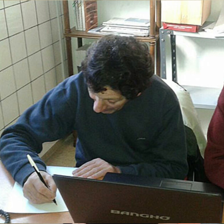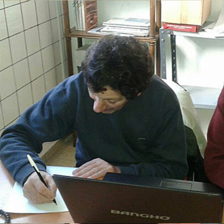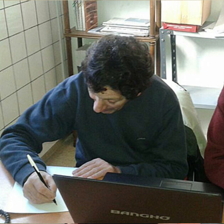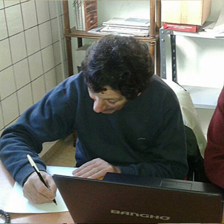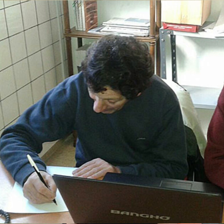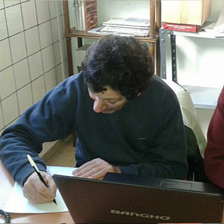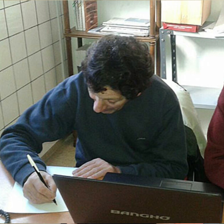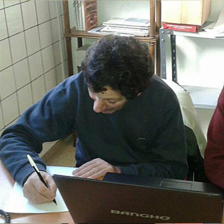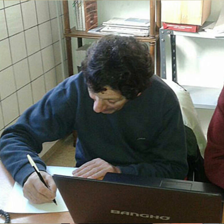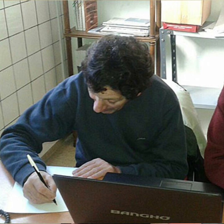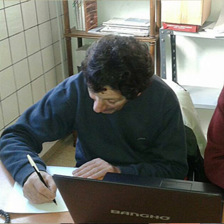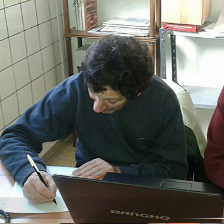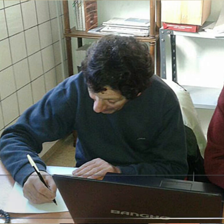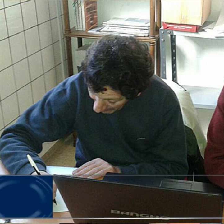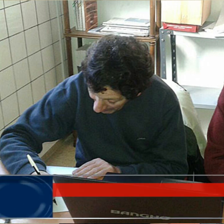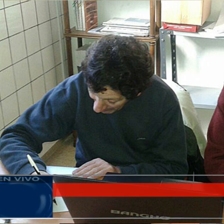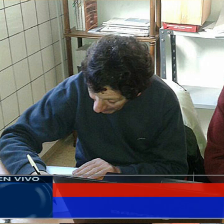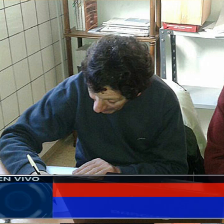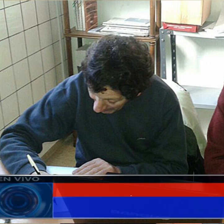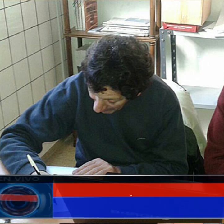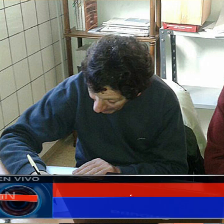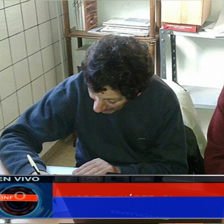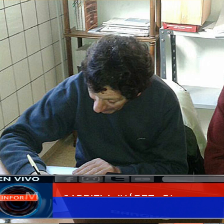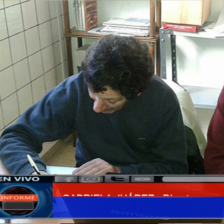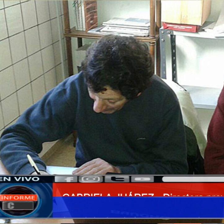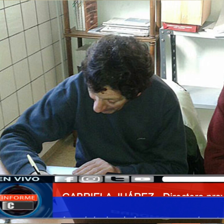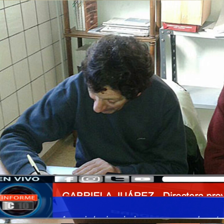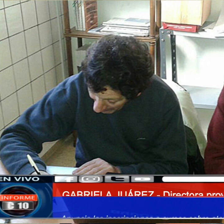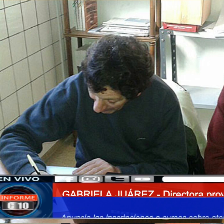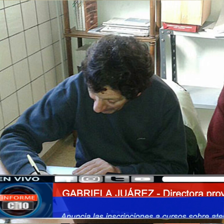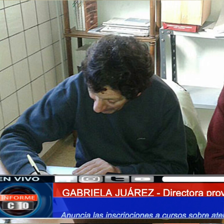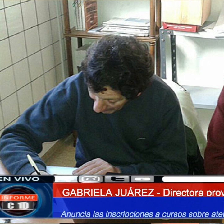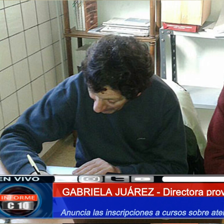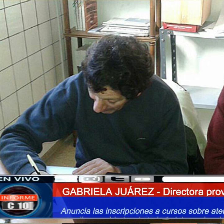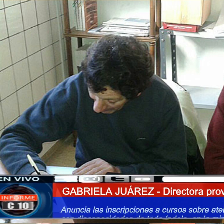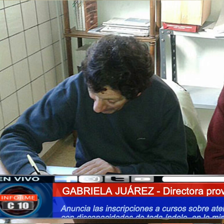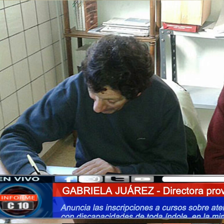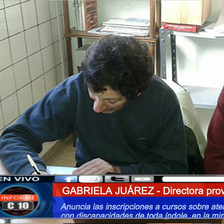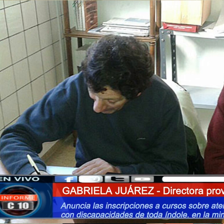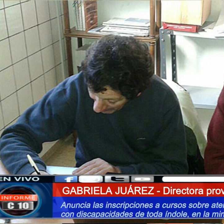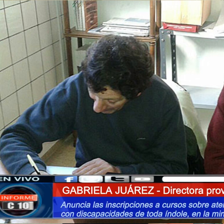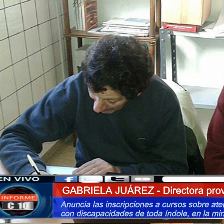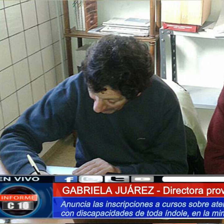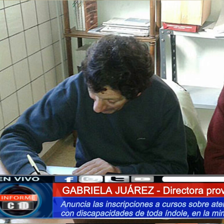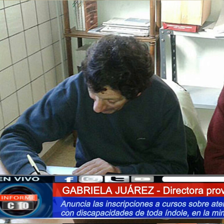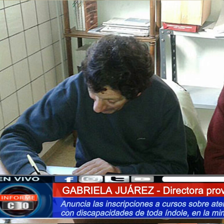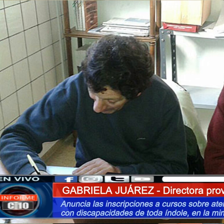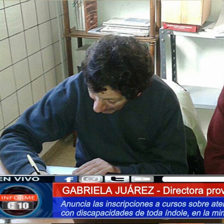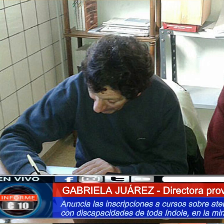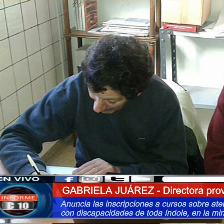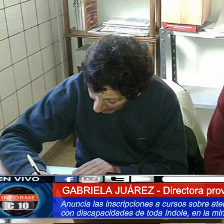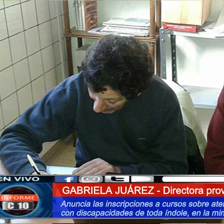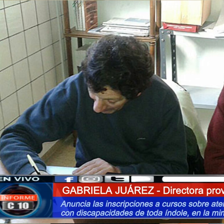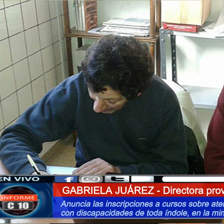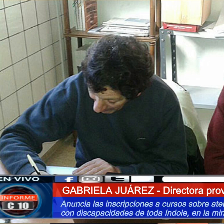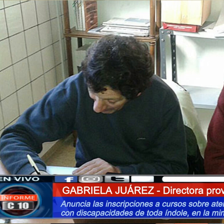se cuelga una nueva capacitación que tiene que ver con las buenas prácticas inclusivas en la administración pública. ¿Sí? La capacitación va a